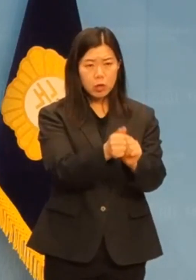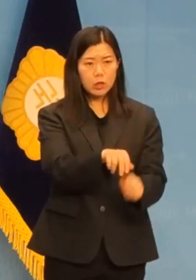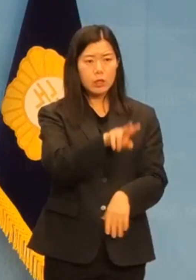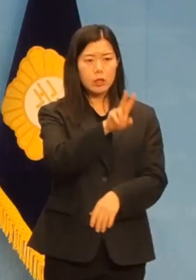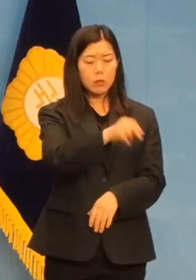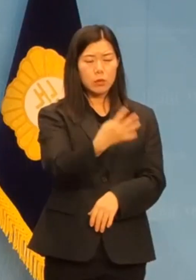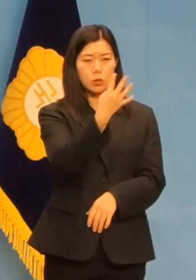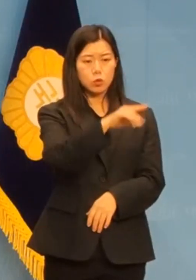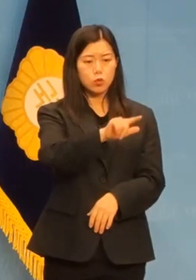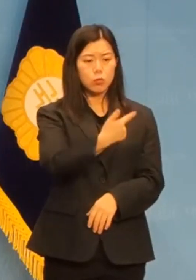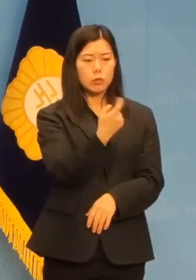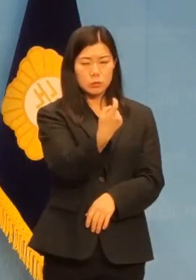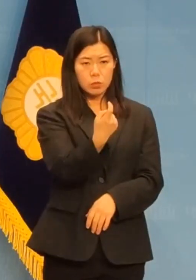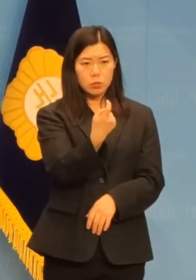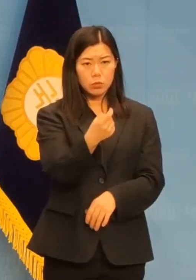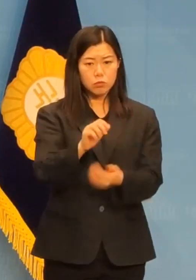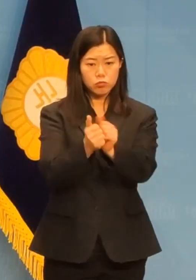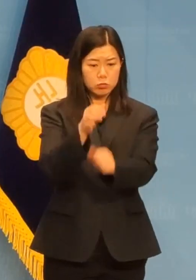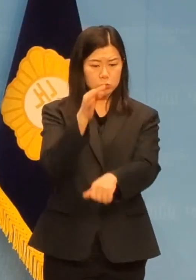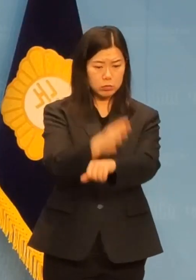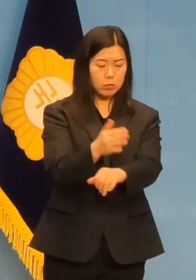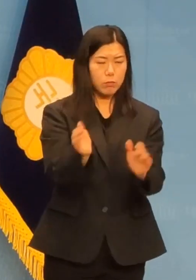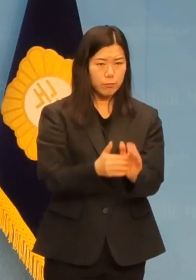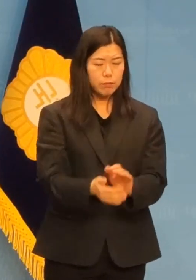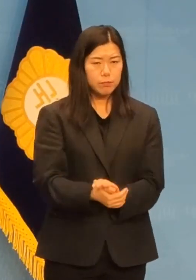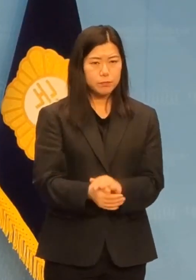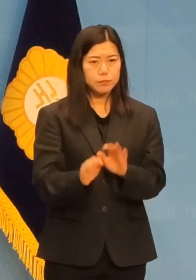24,610원의 지분을 매각해 총